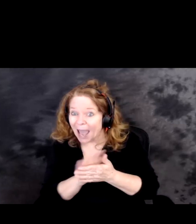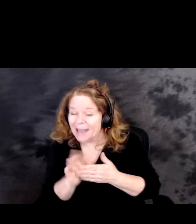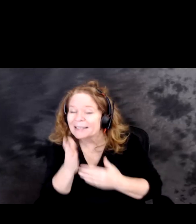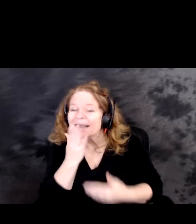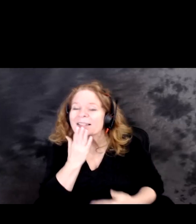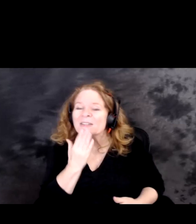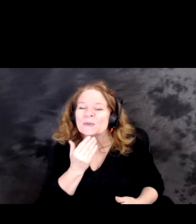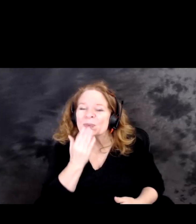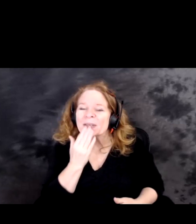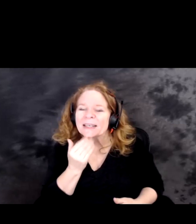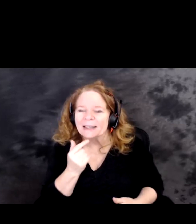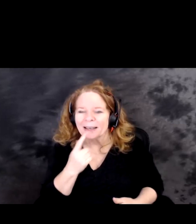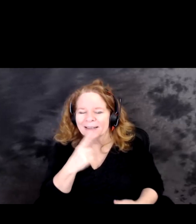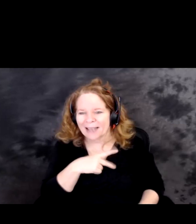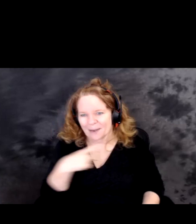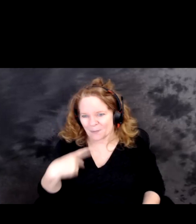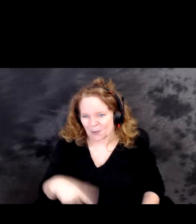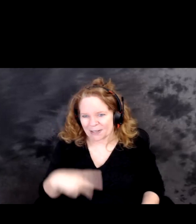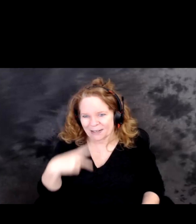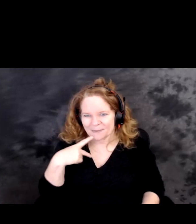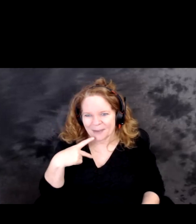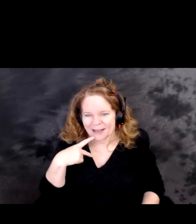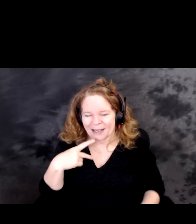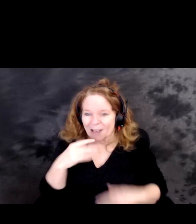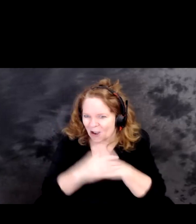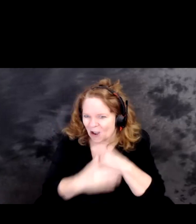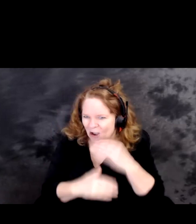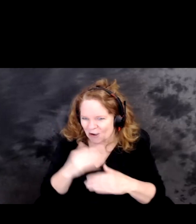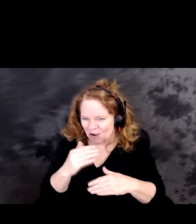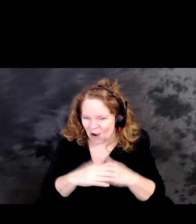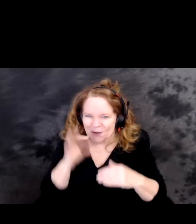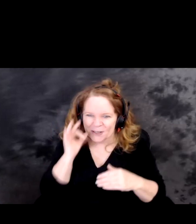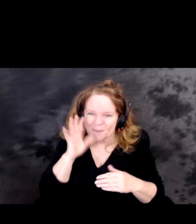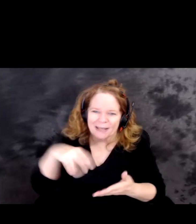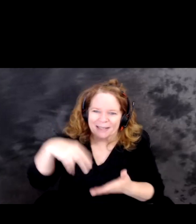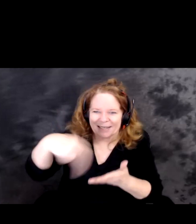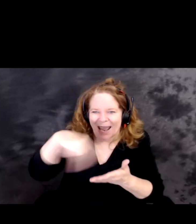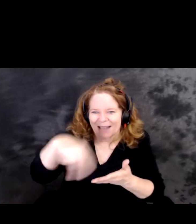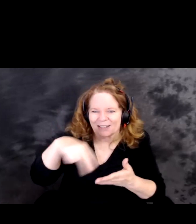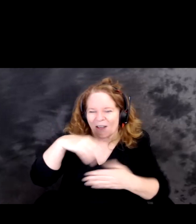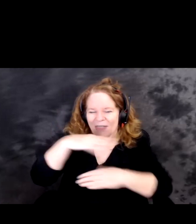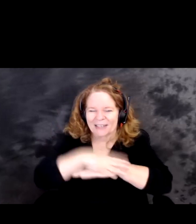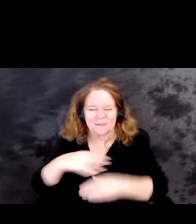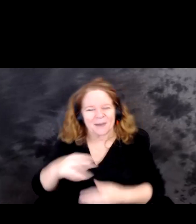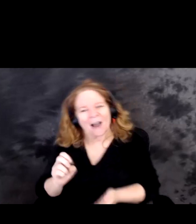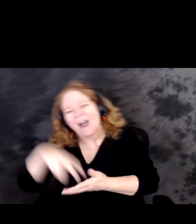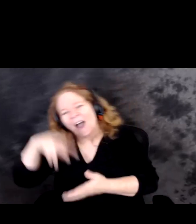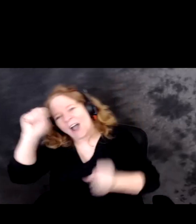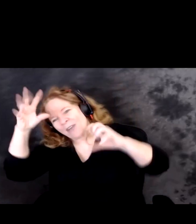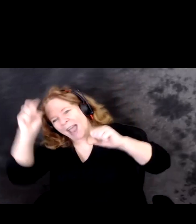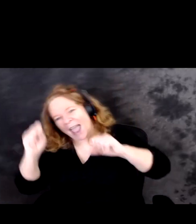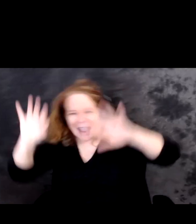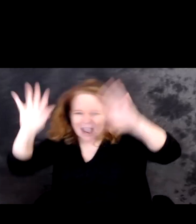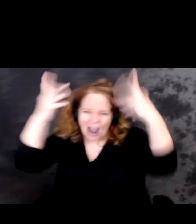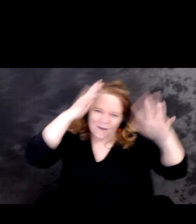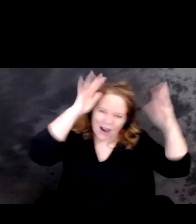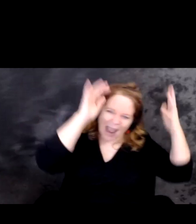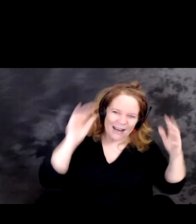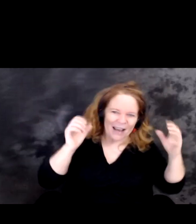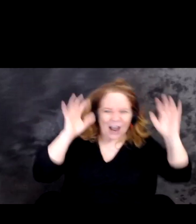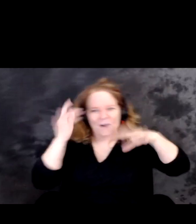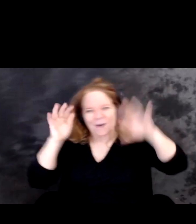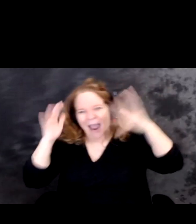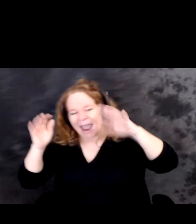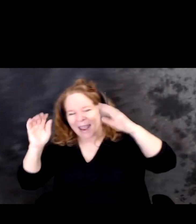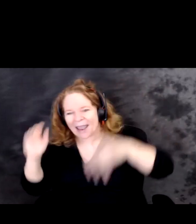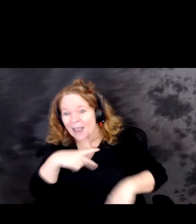tan agradable y dulce, dijo la princesa Peggy. La abeja Cozy Bee bailó sobre la mesa. ¡Hurra!